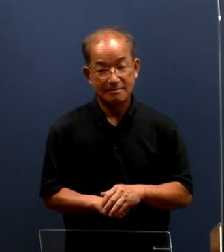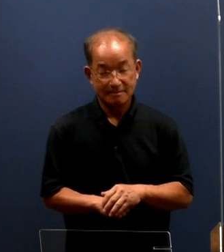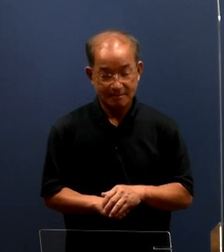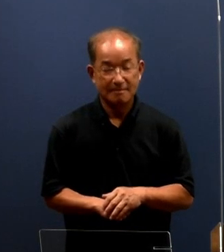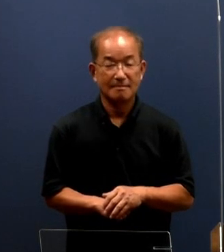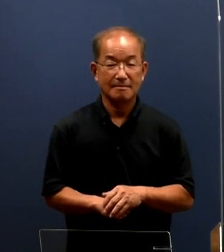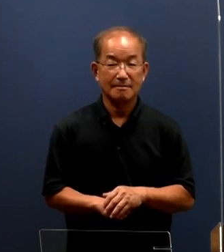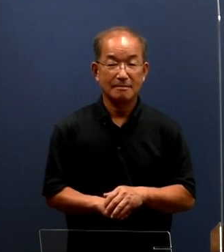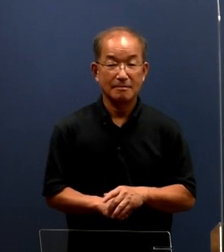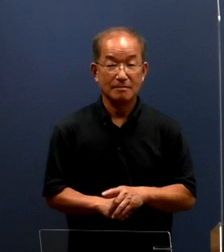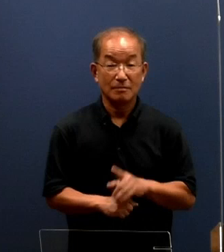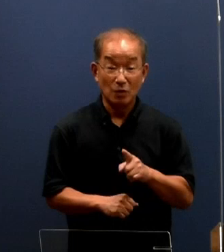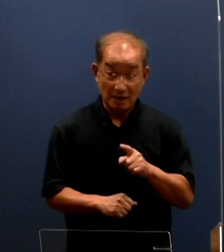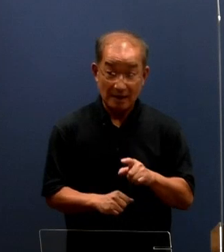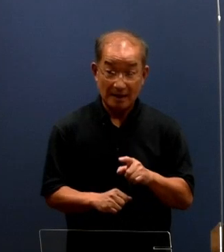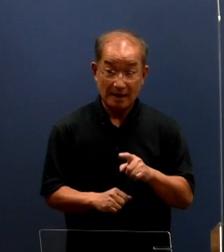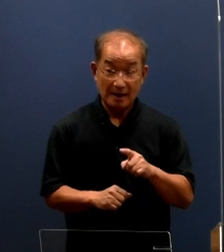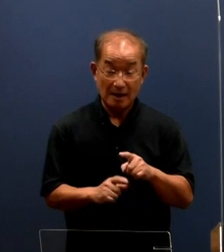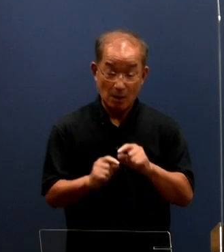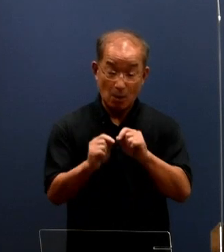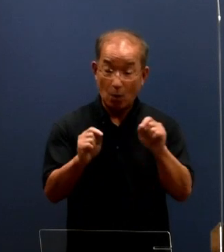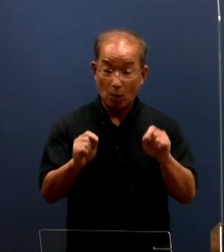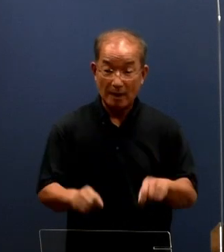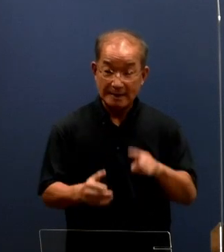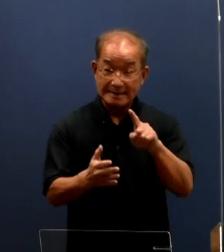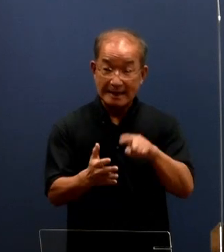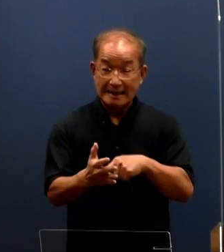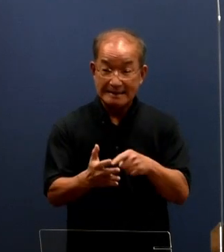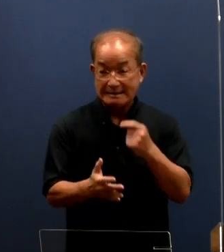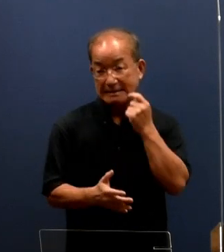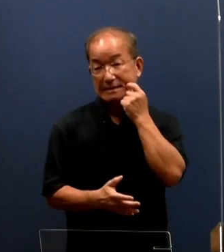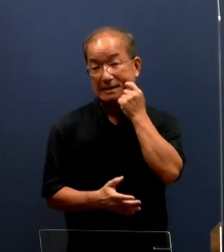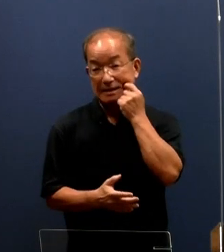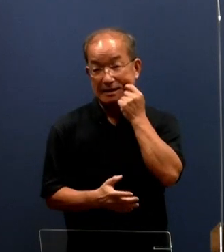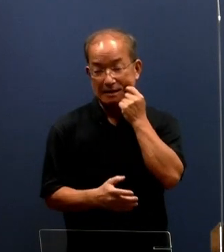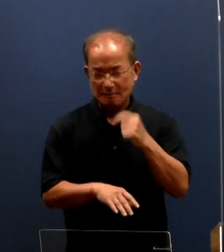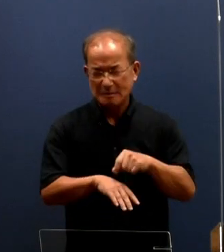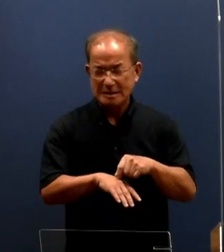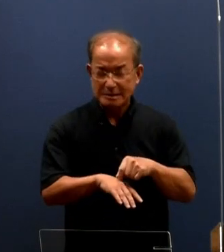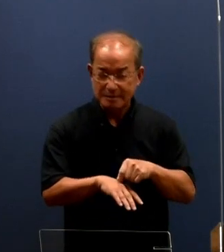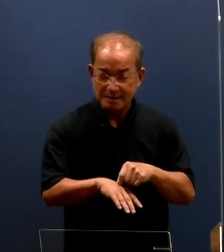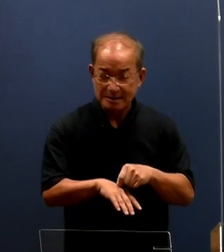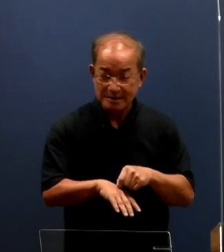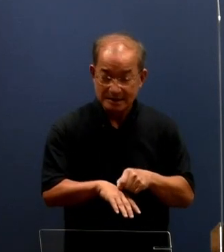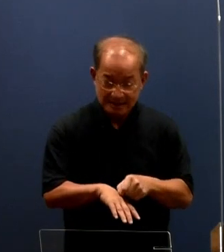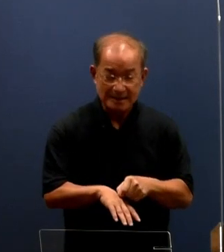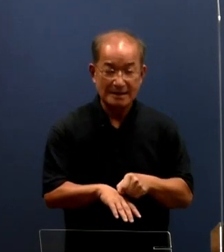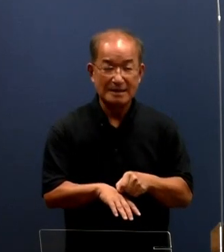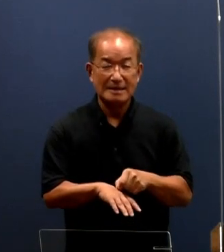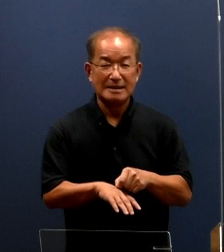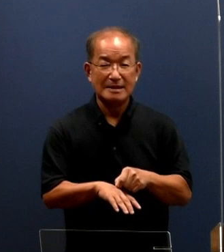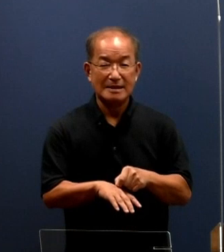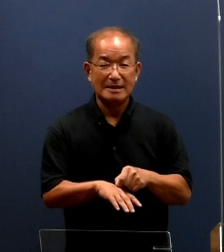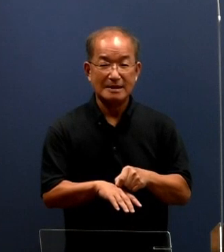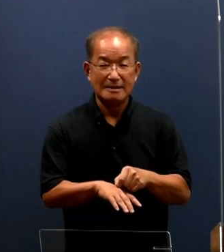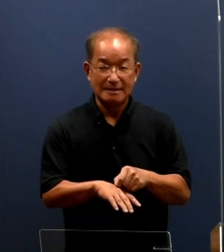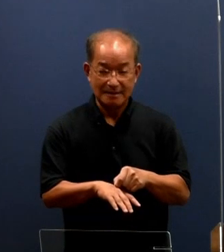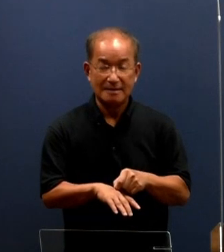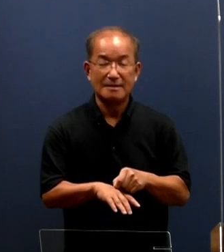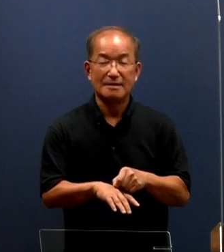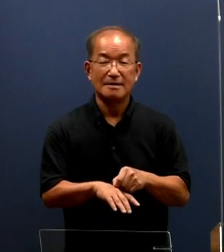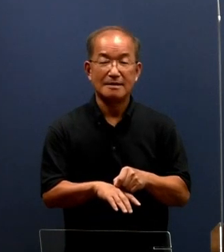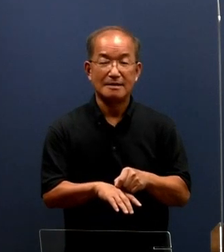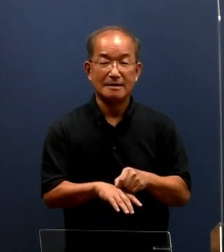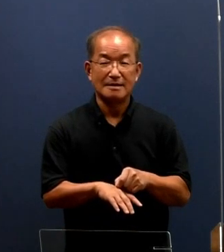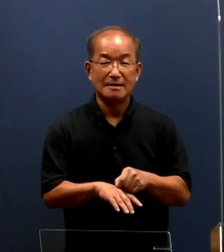それで問題が解決はできてない、できないというところが厳しいところだと、緊張感を持って対応しなきゃいけないと。いう認